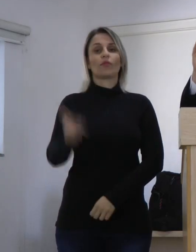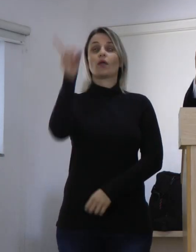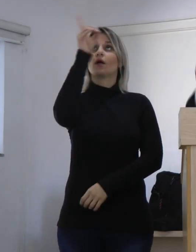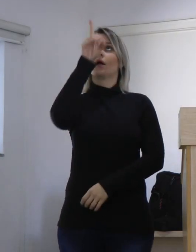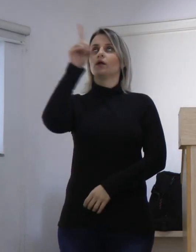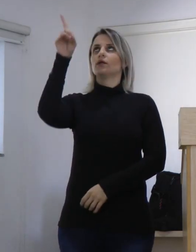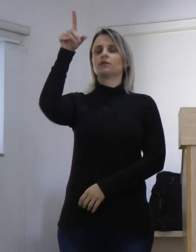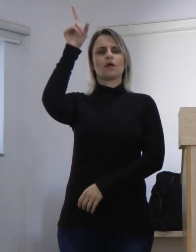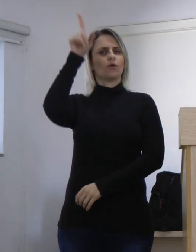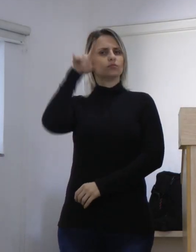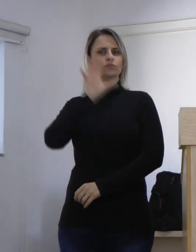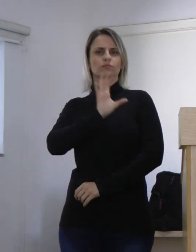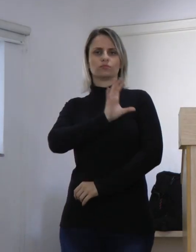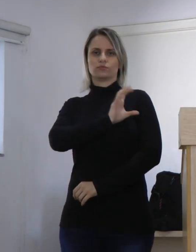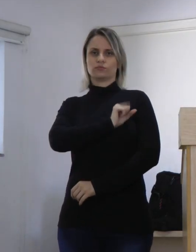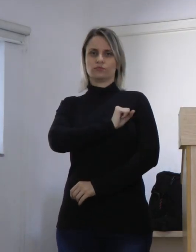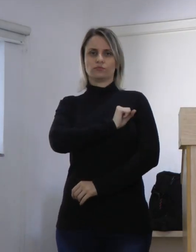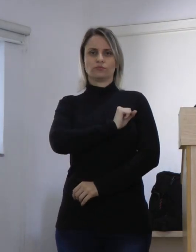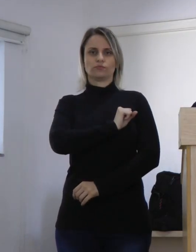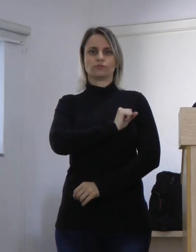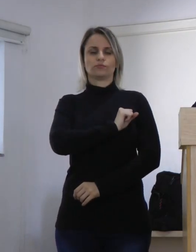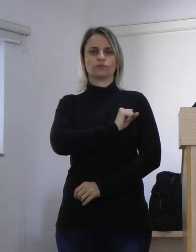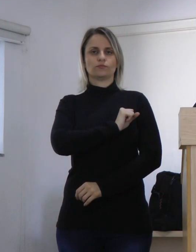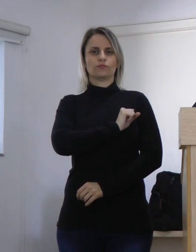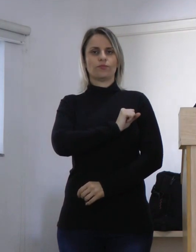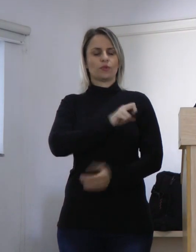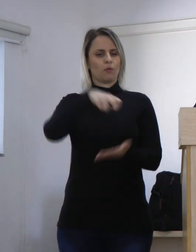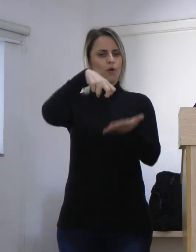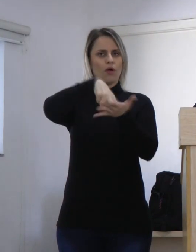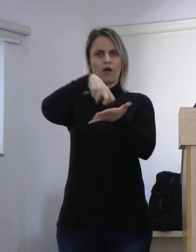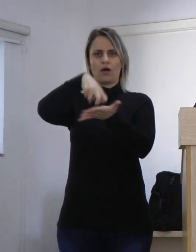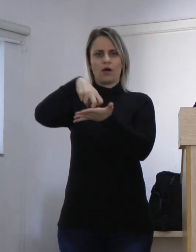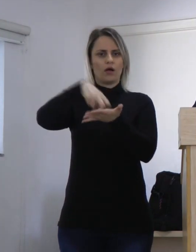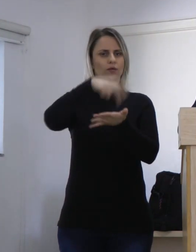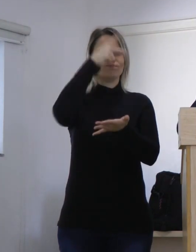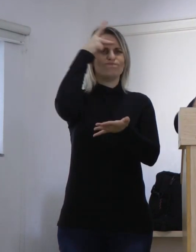Deus é amor e não pune criatura alguma.